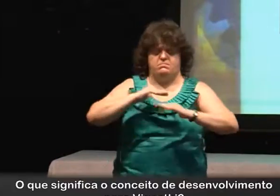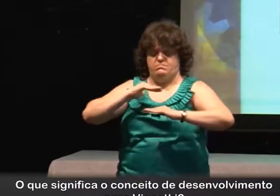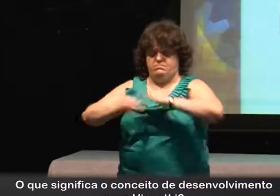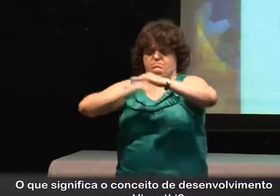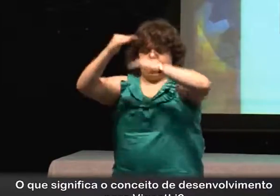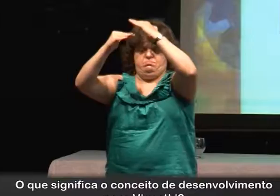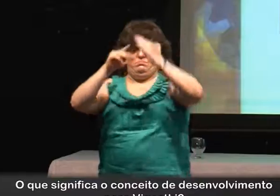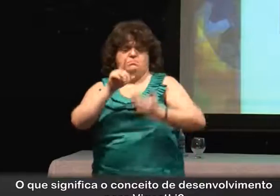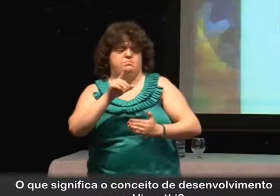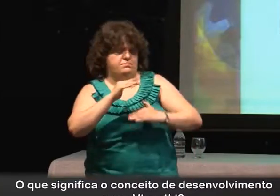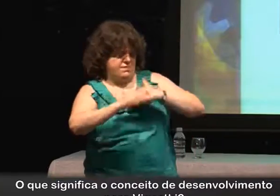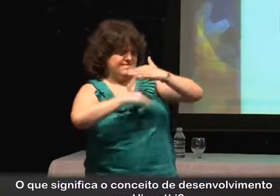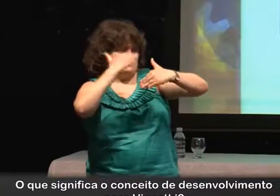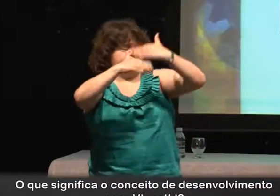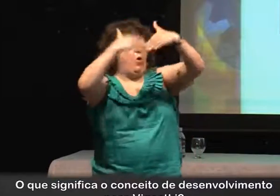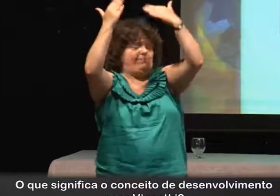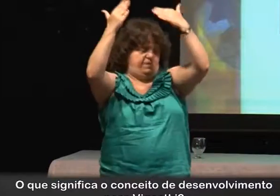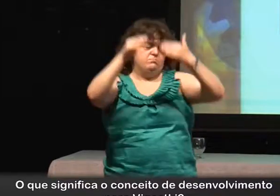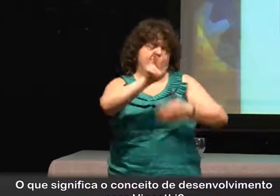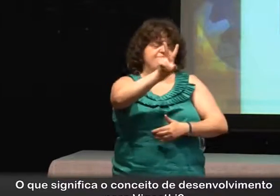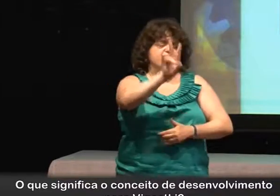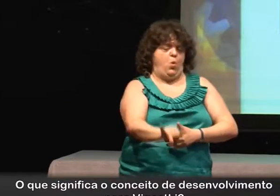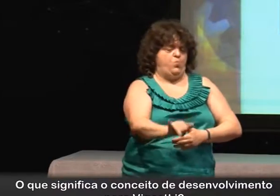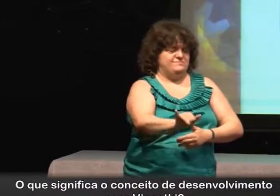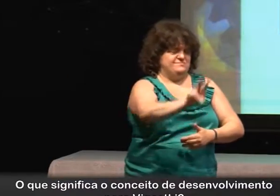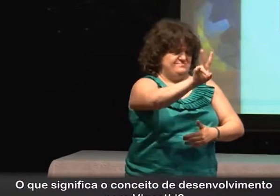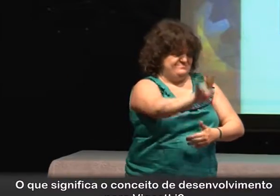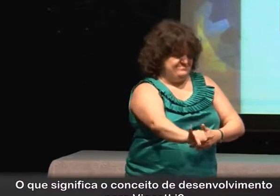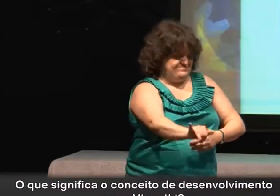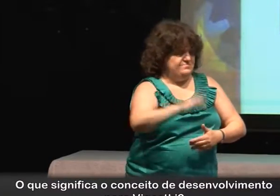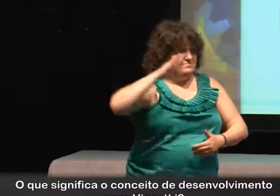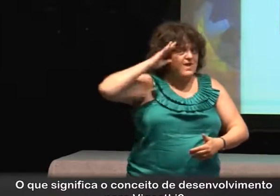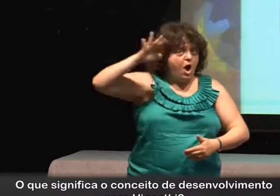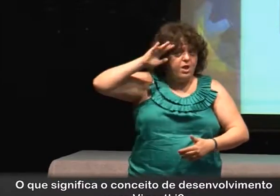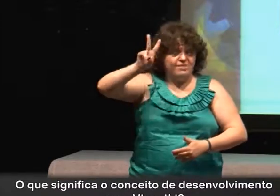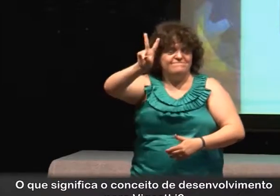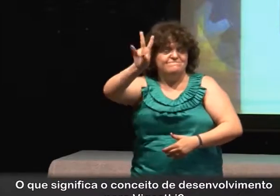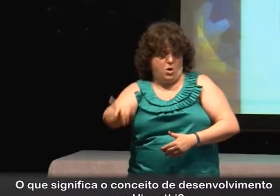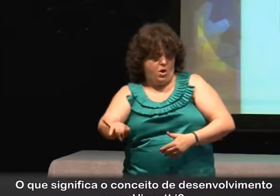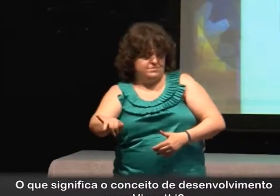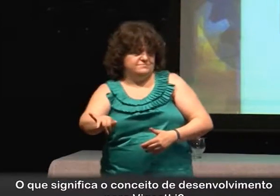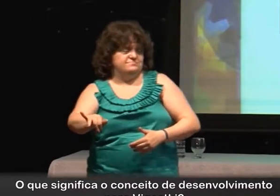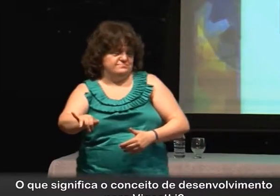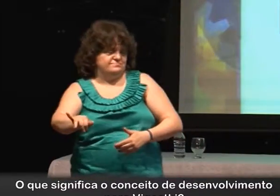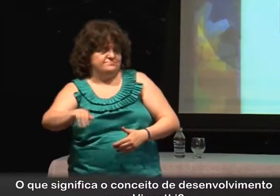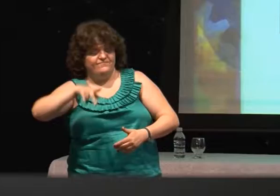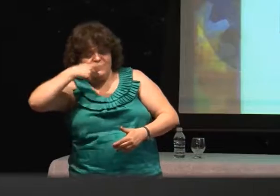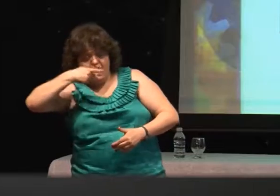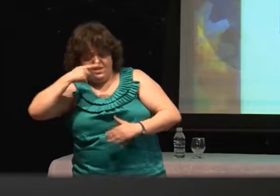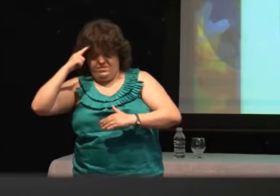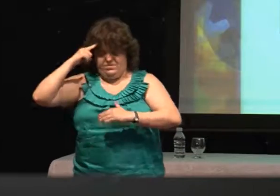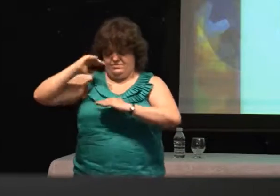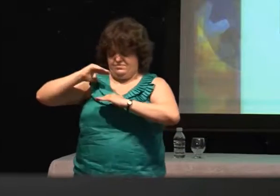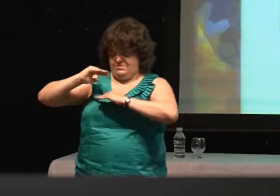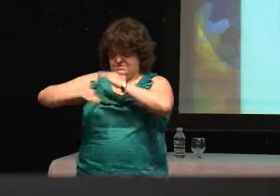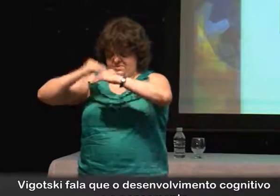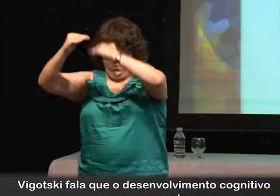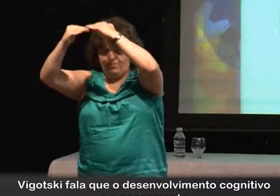O que significa o conceito de desenvolvimento para Vygotsky?